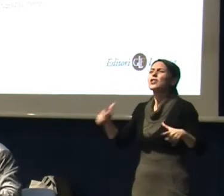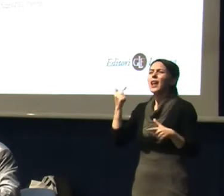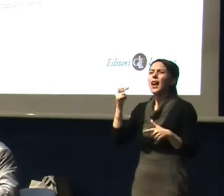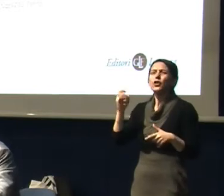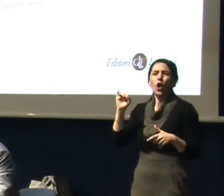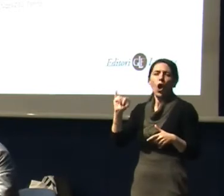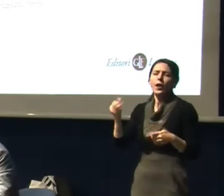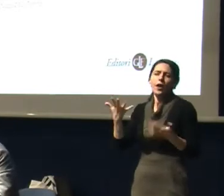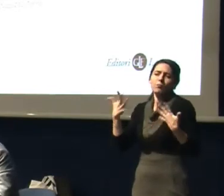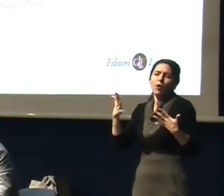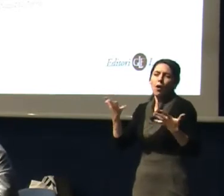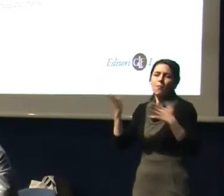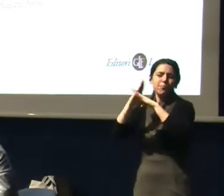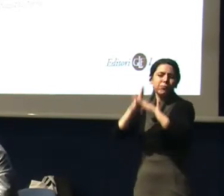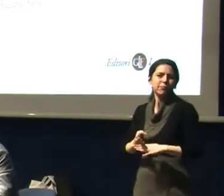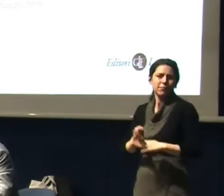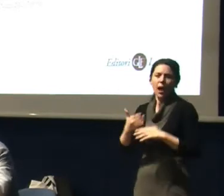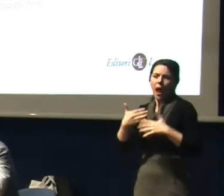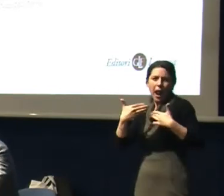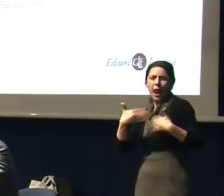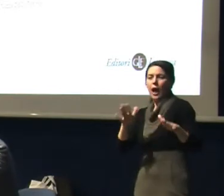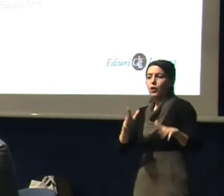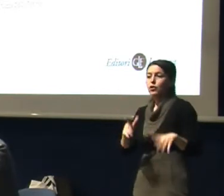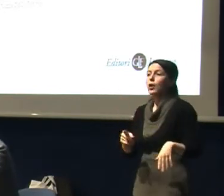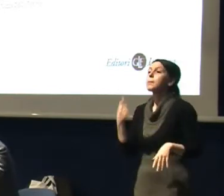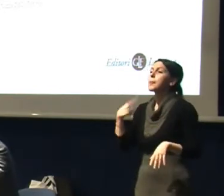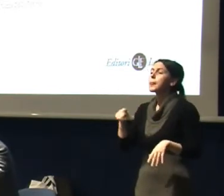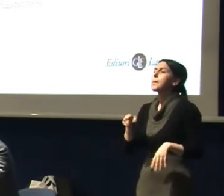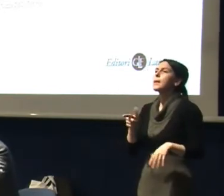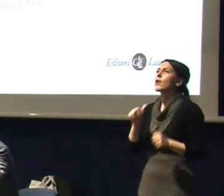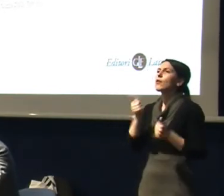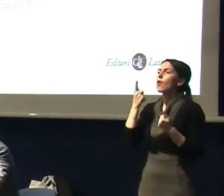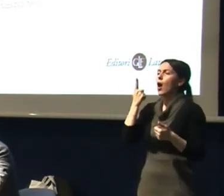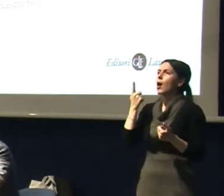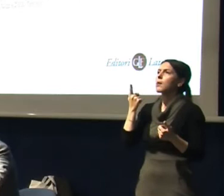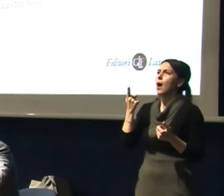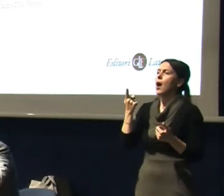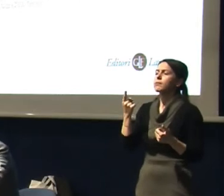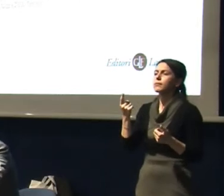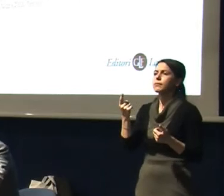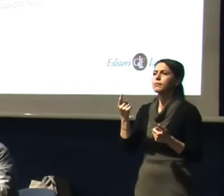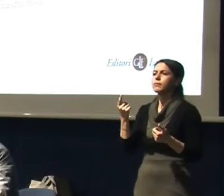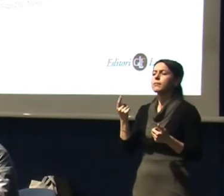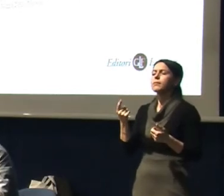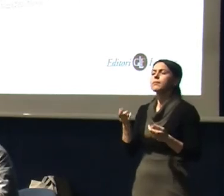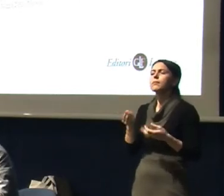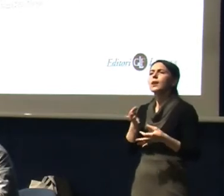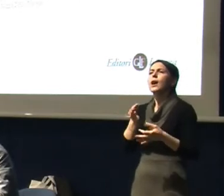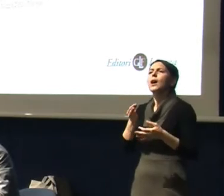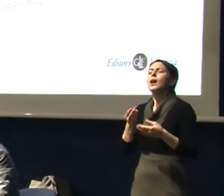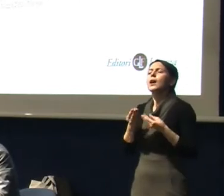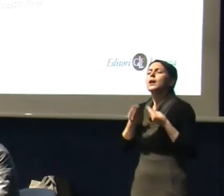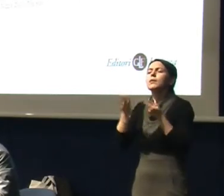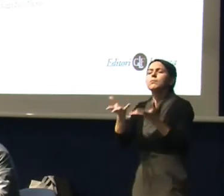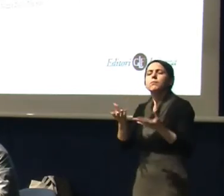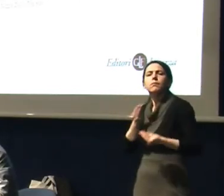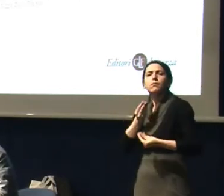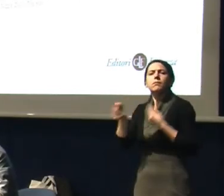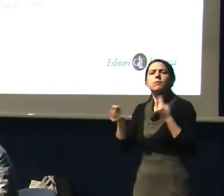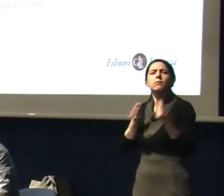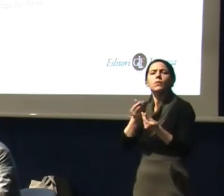destino questo è un asiatico per la lettura del libro che indirizza dentro uno specifico sentiero che